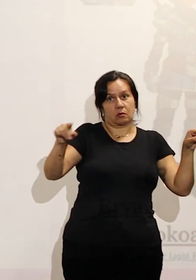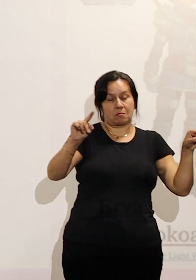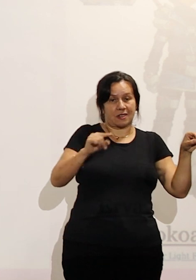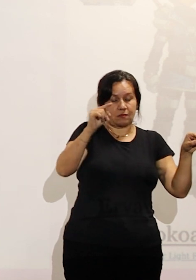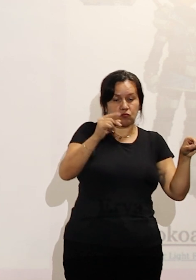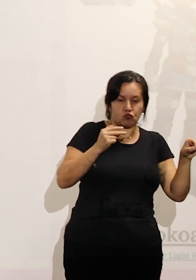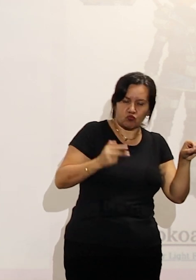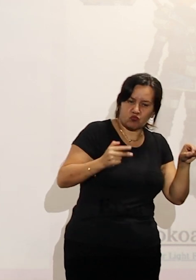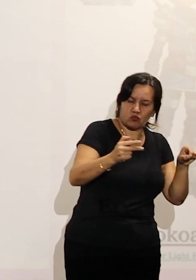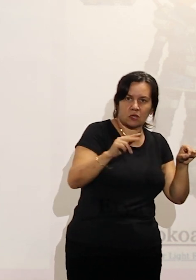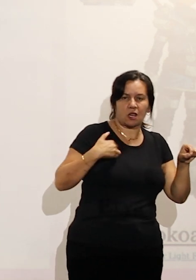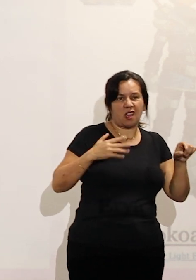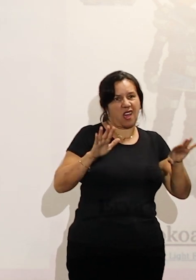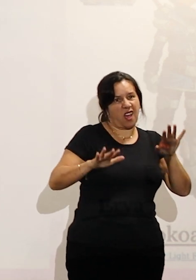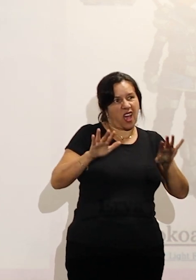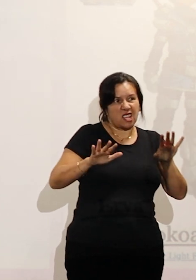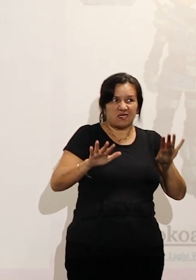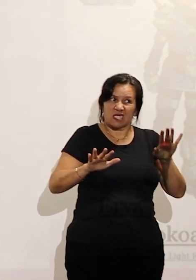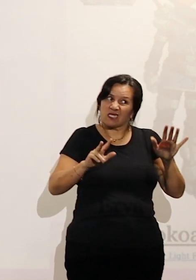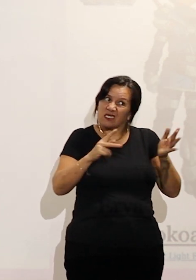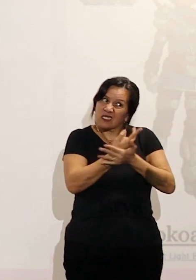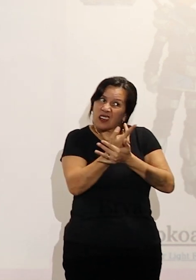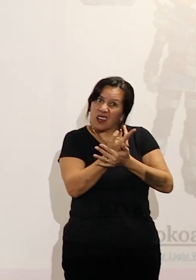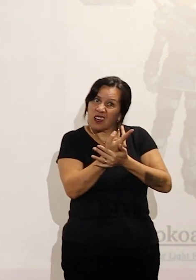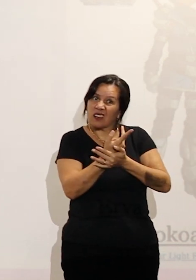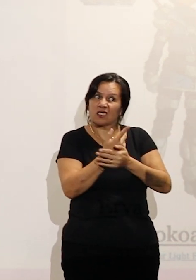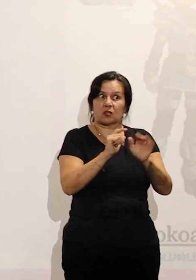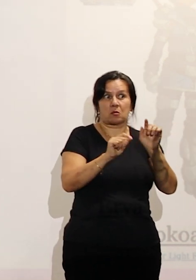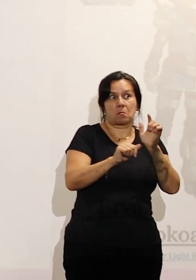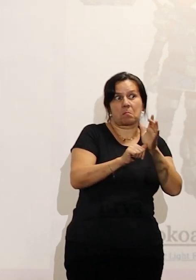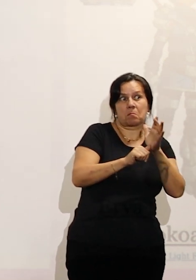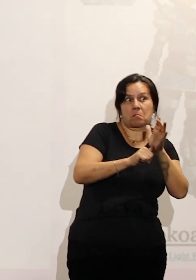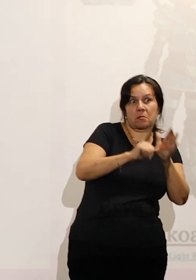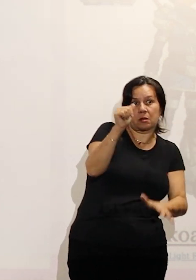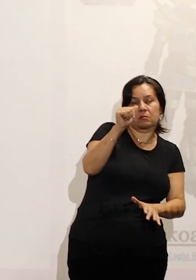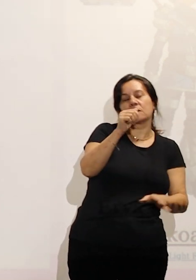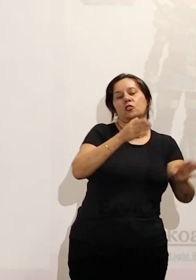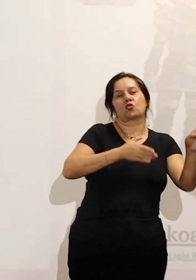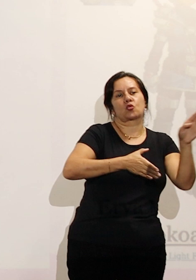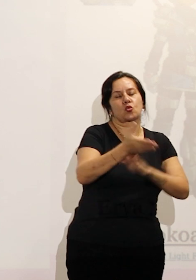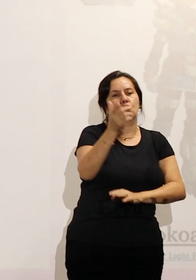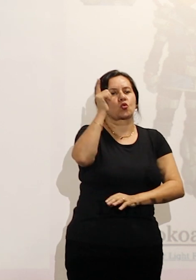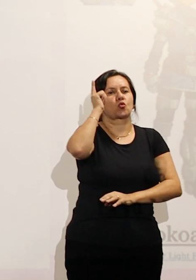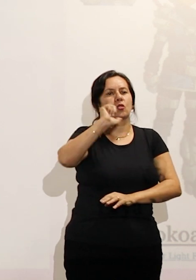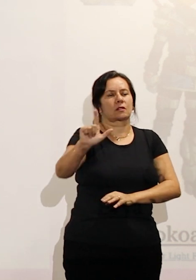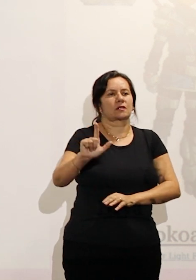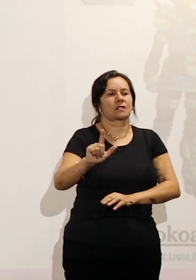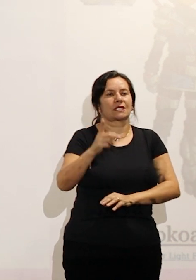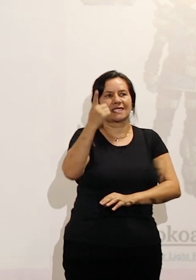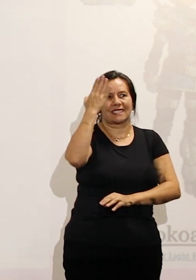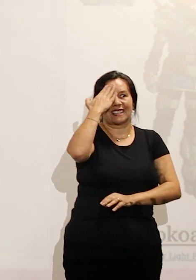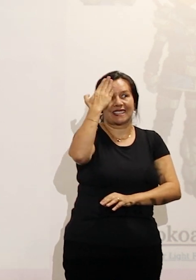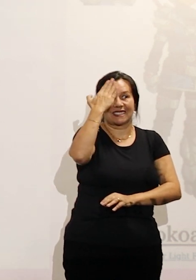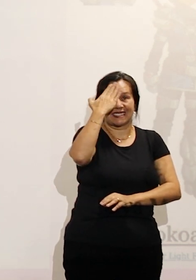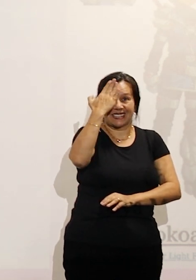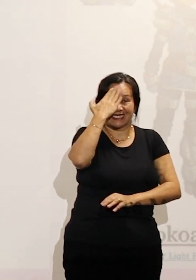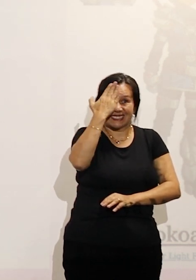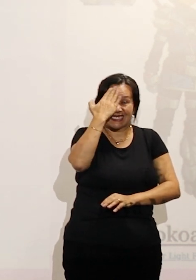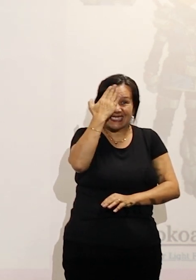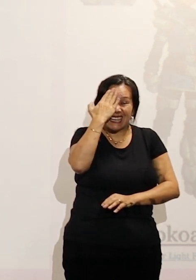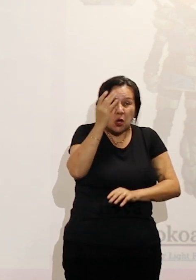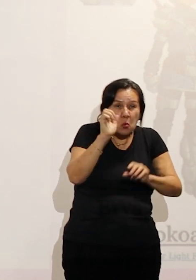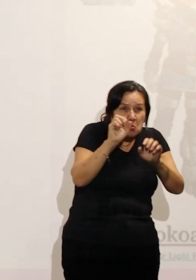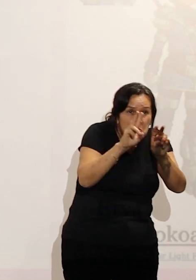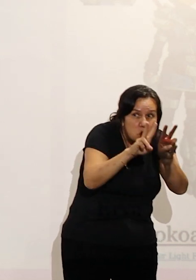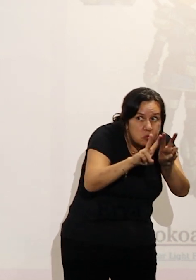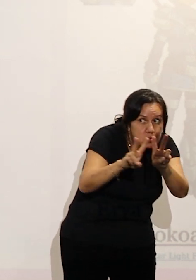aí eu acho que isso não costuma dar muito boa. Então é sempre legal a gente conseguir, de alguma forma, ter uma noção, seja